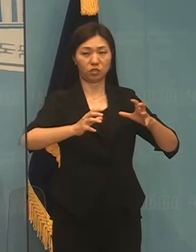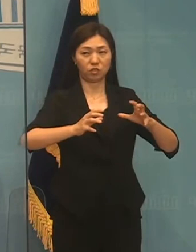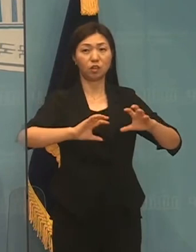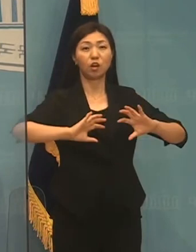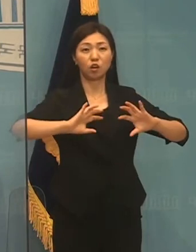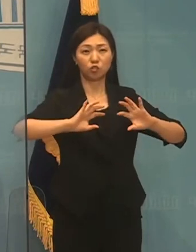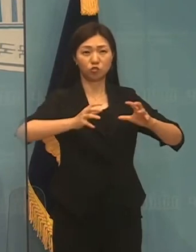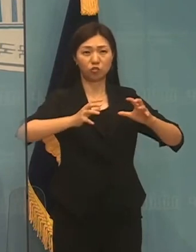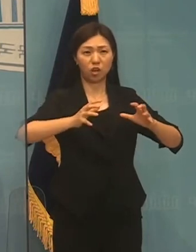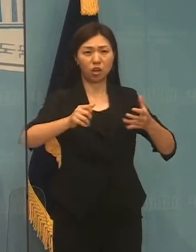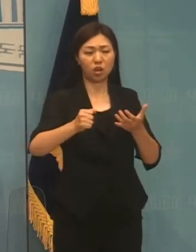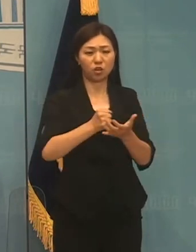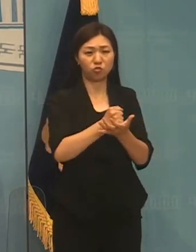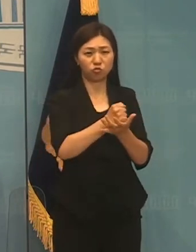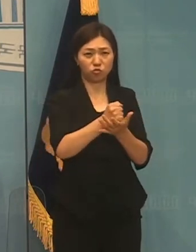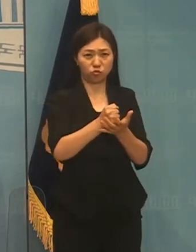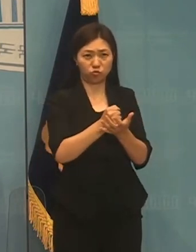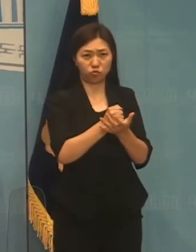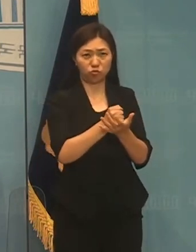국가의 운명을 걸고